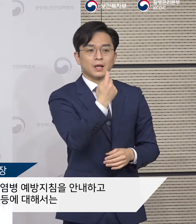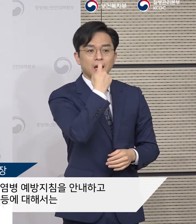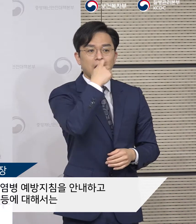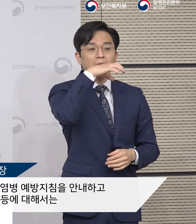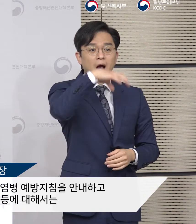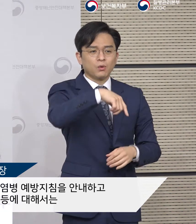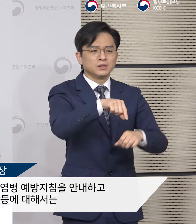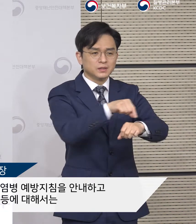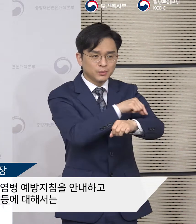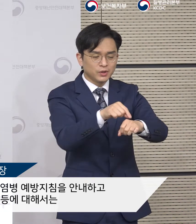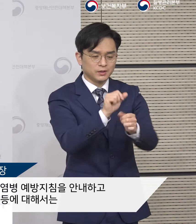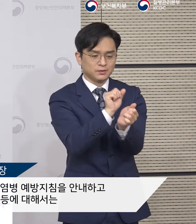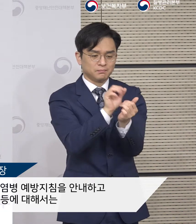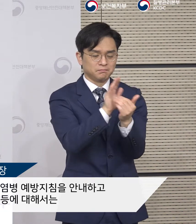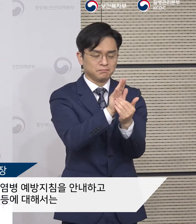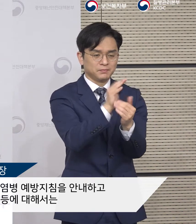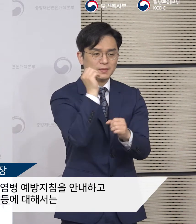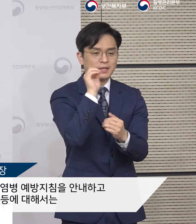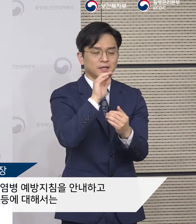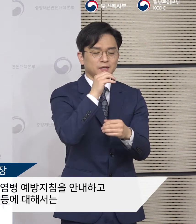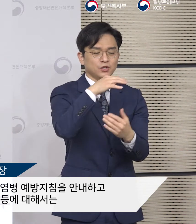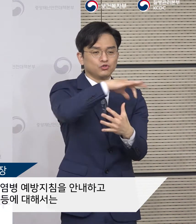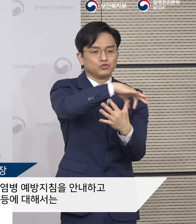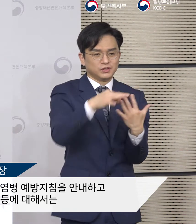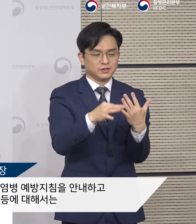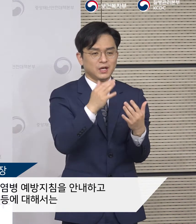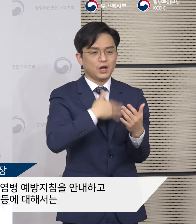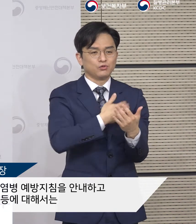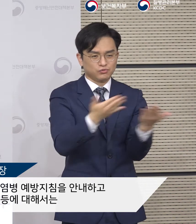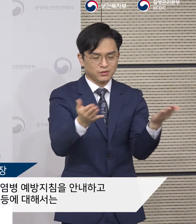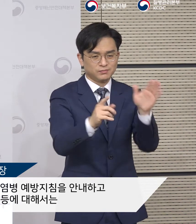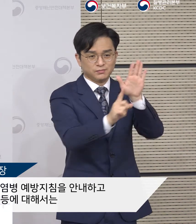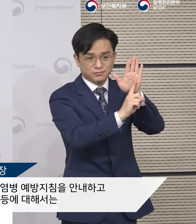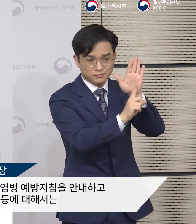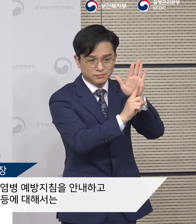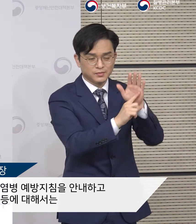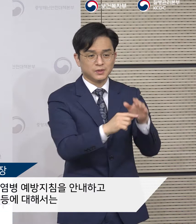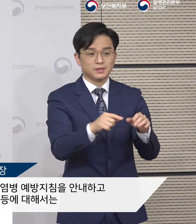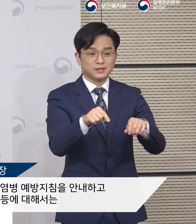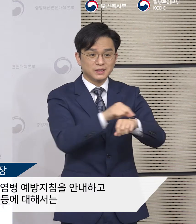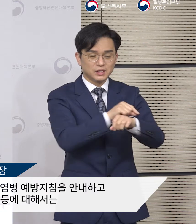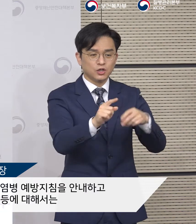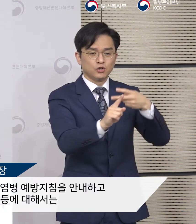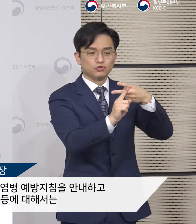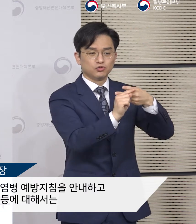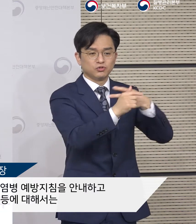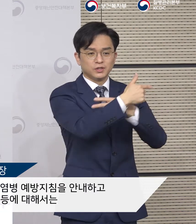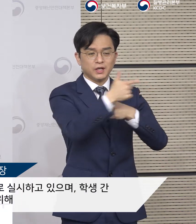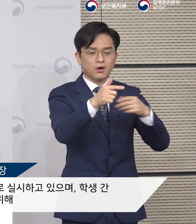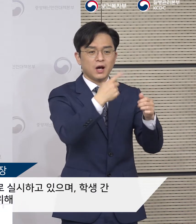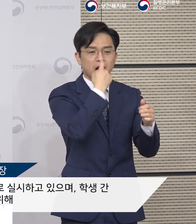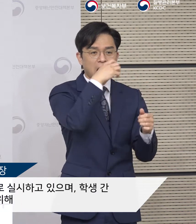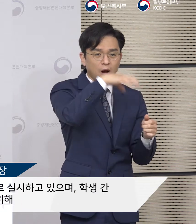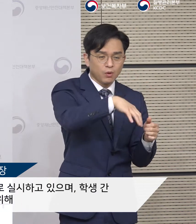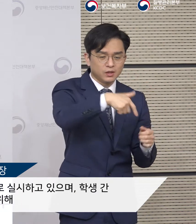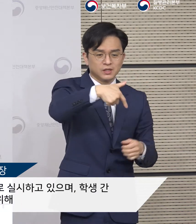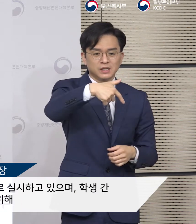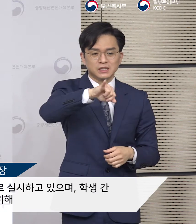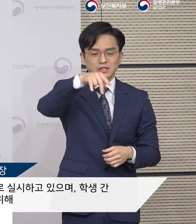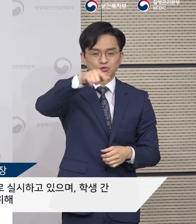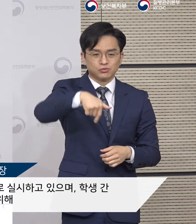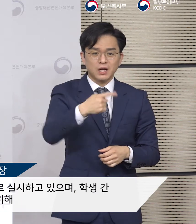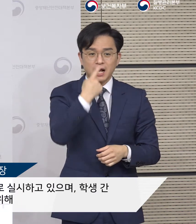감염병 예방 지침을 안내하고 영유아 어학원을 포함한 중대형 학원, 기숙학원 등에 대해서는